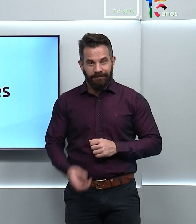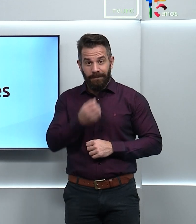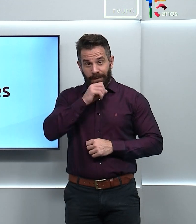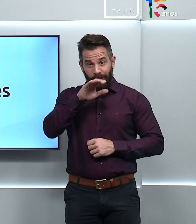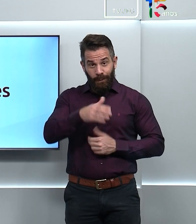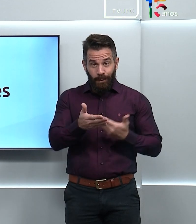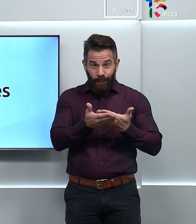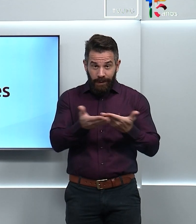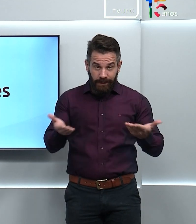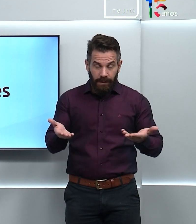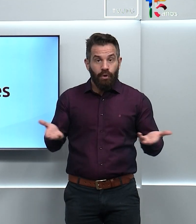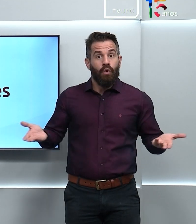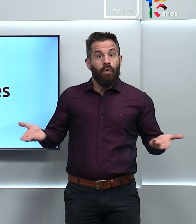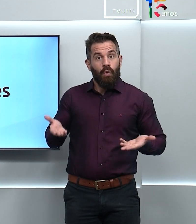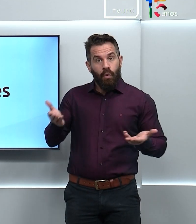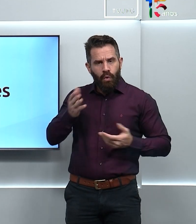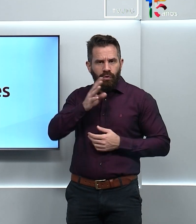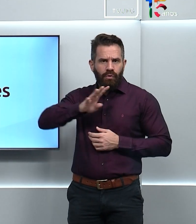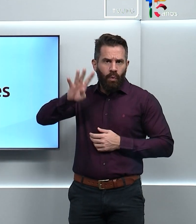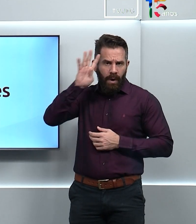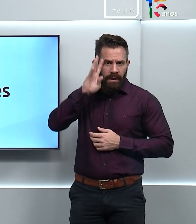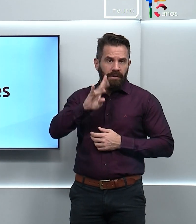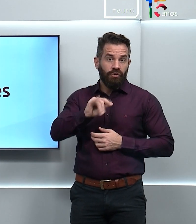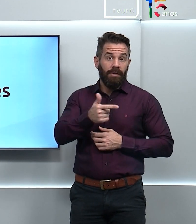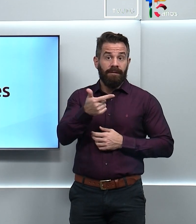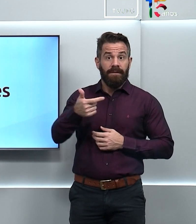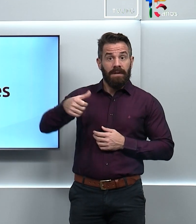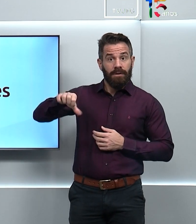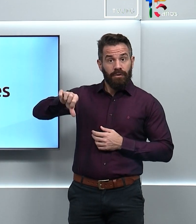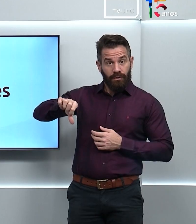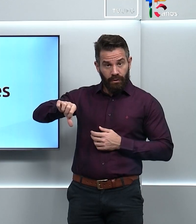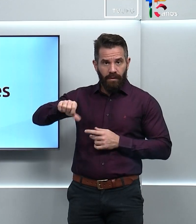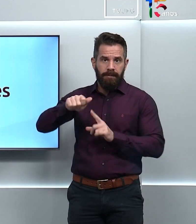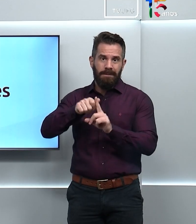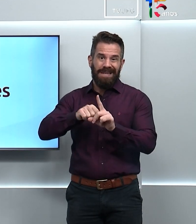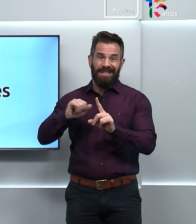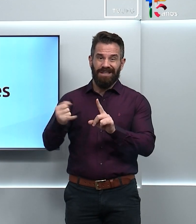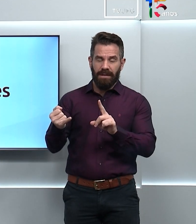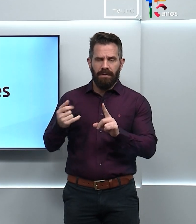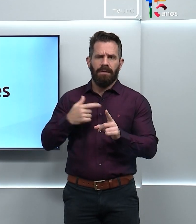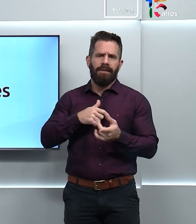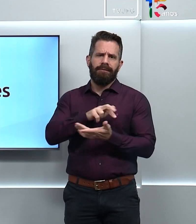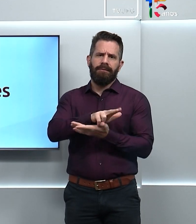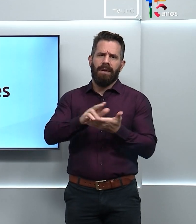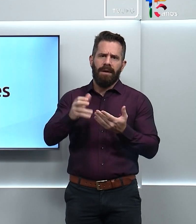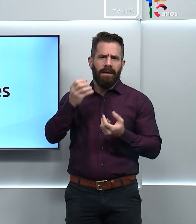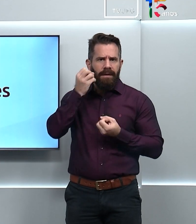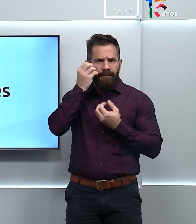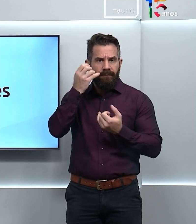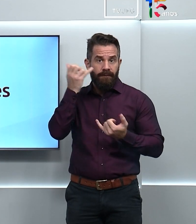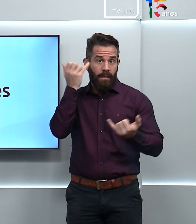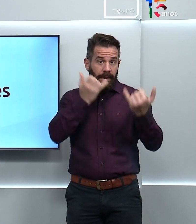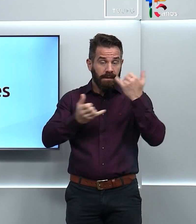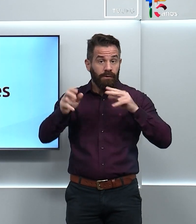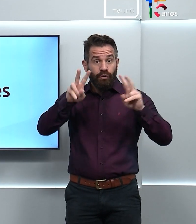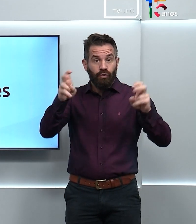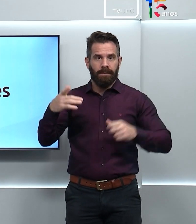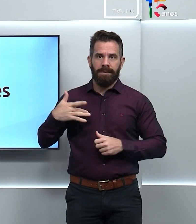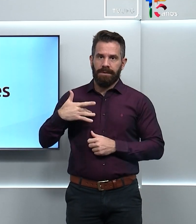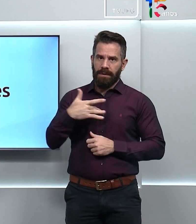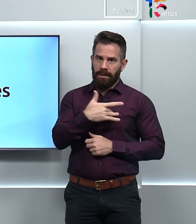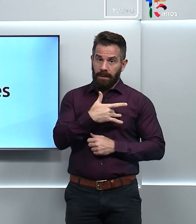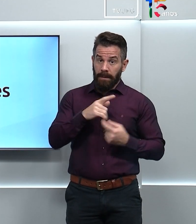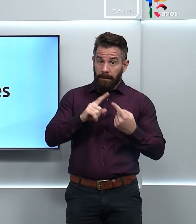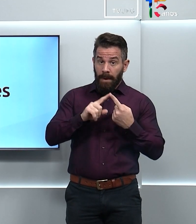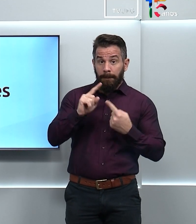Boa tarde! No Conexões dessa quarta-feira, dia 29 de janeiro, nós temos várias informações sobre saúde. Primeiro vamos